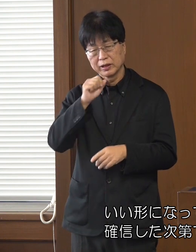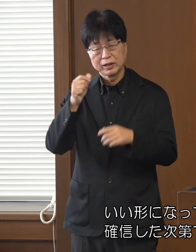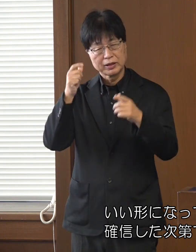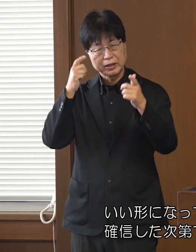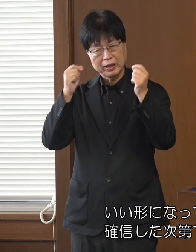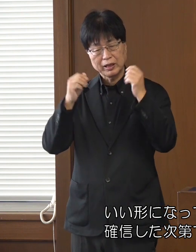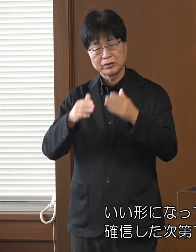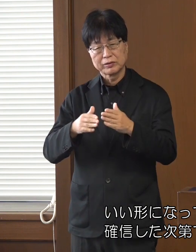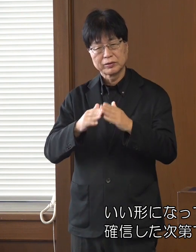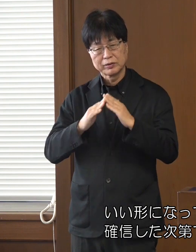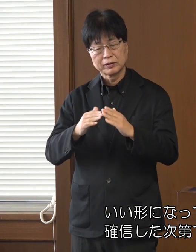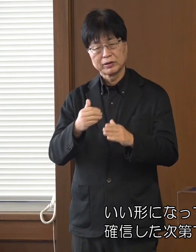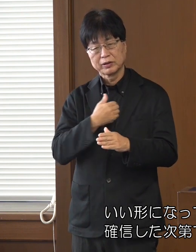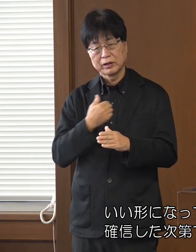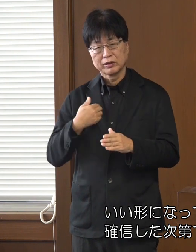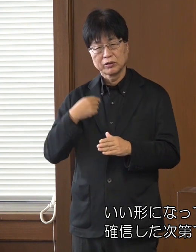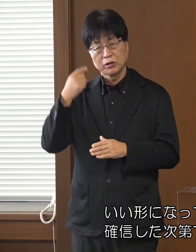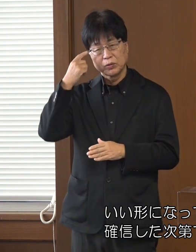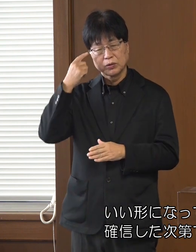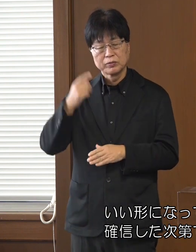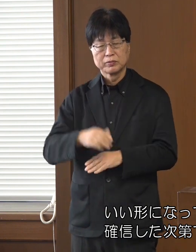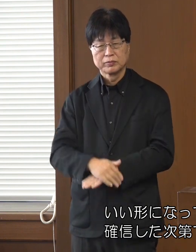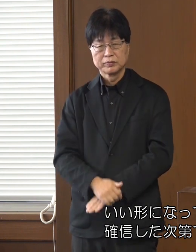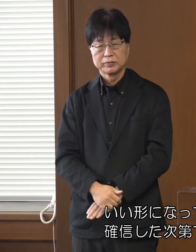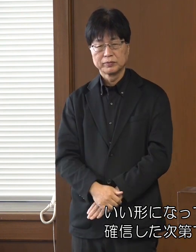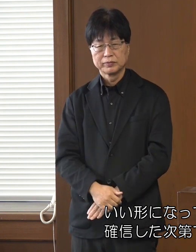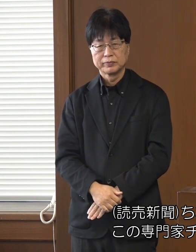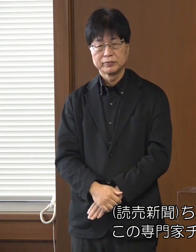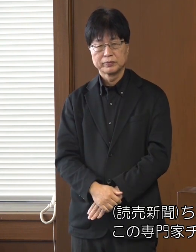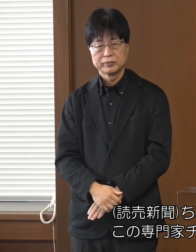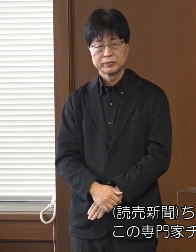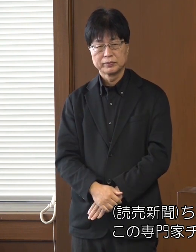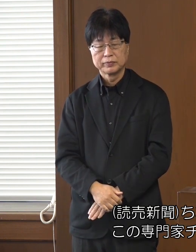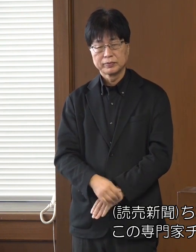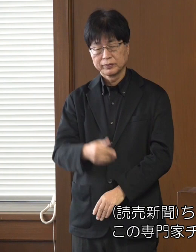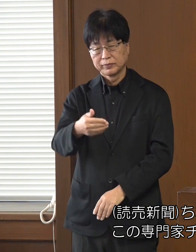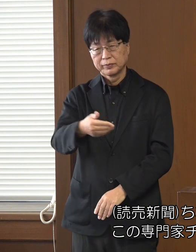かなと確信した次第です。 ちなみに